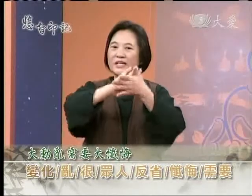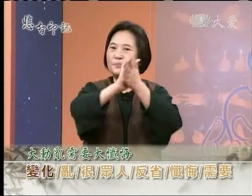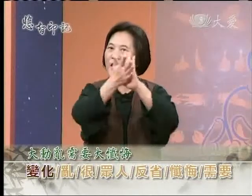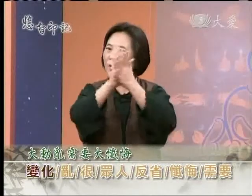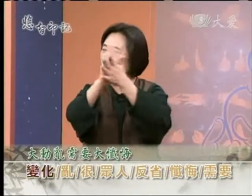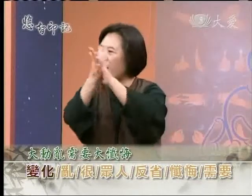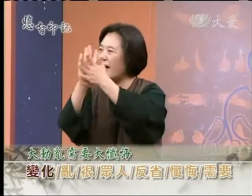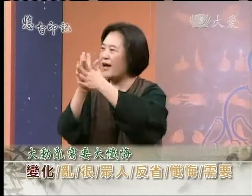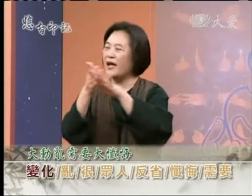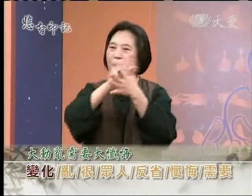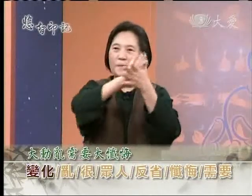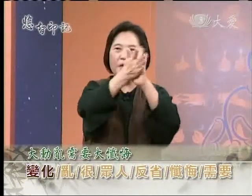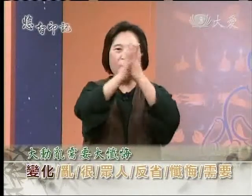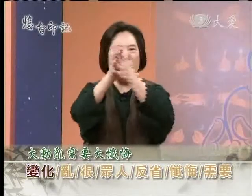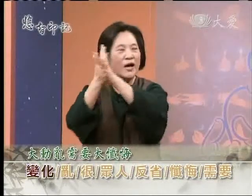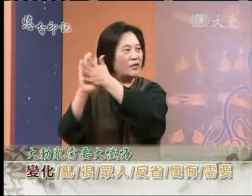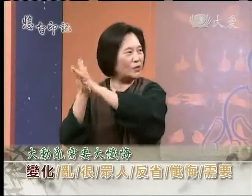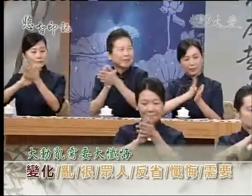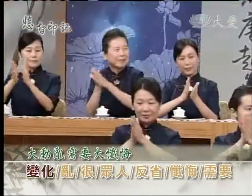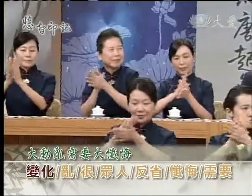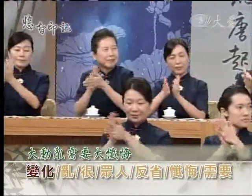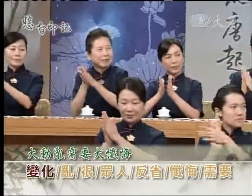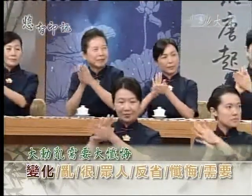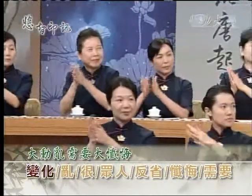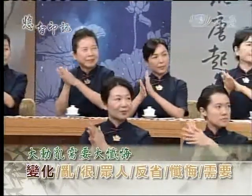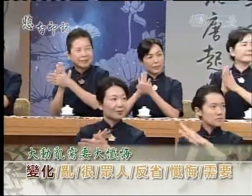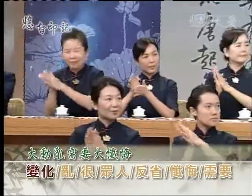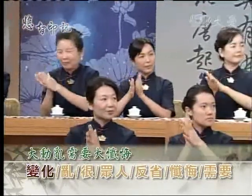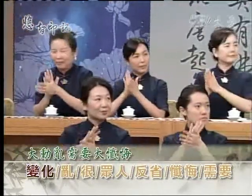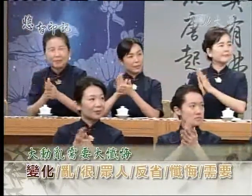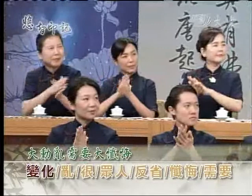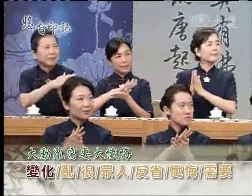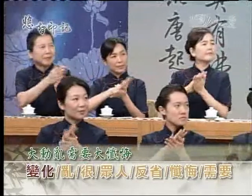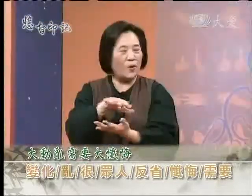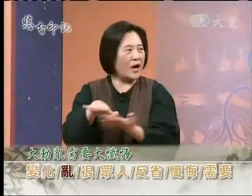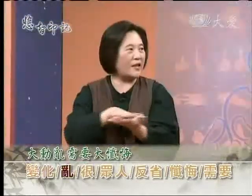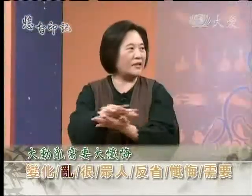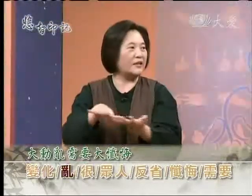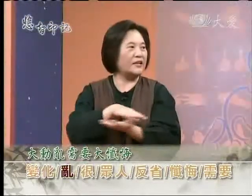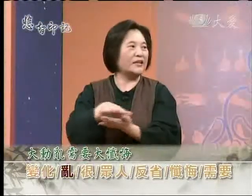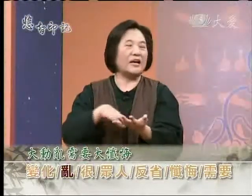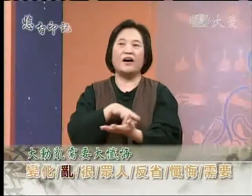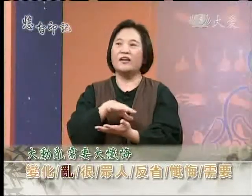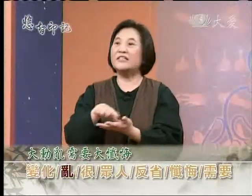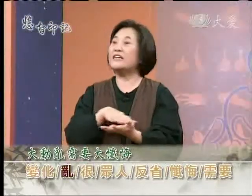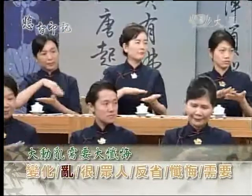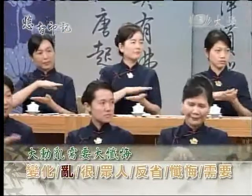个变化，变化很多，对，变动很多又很乱。好，既然是很